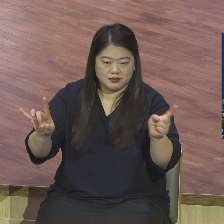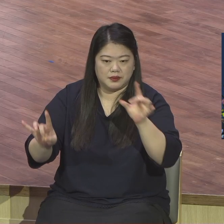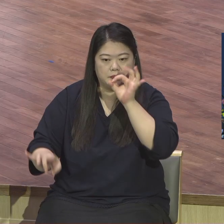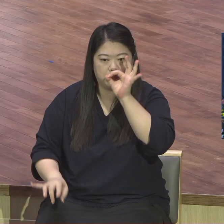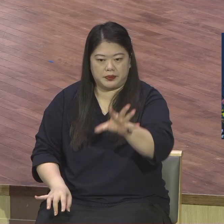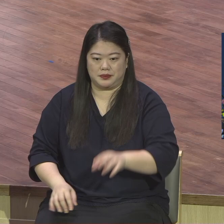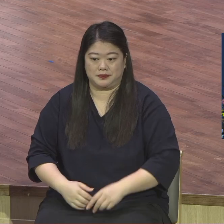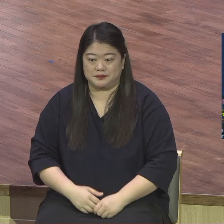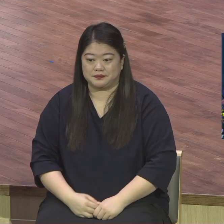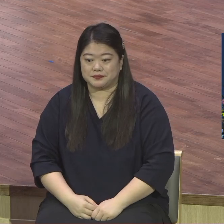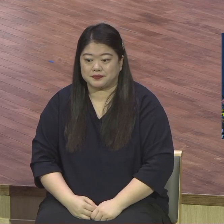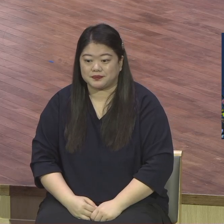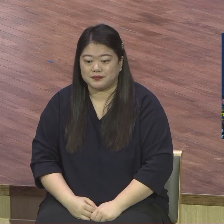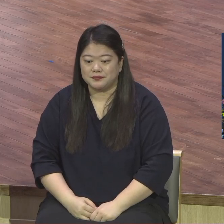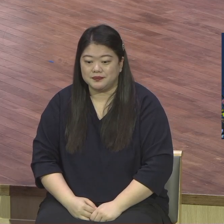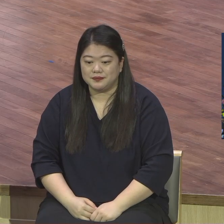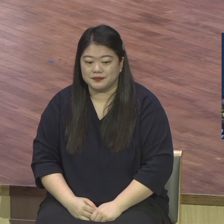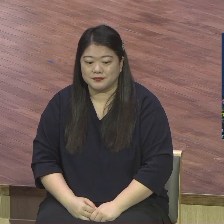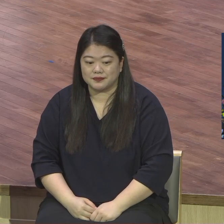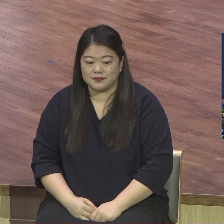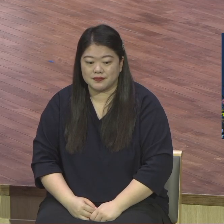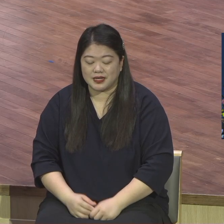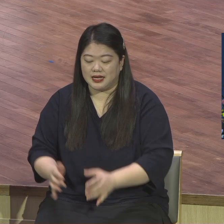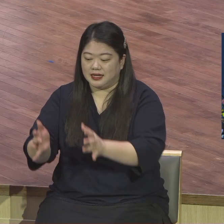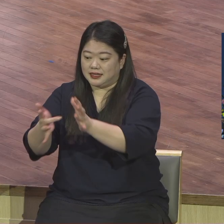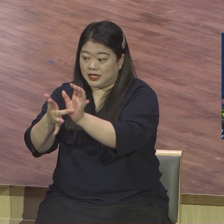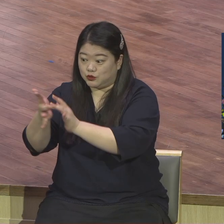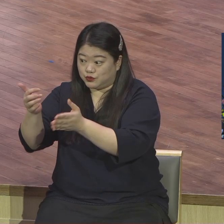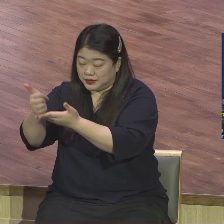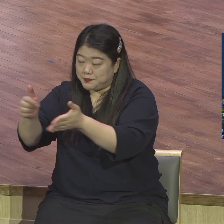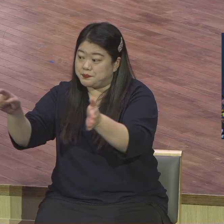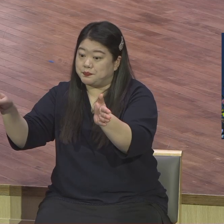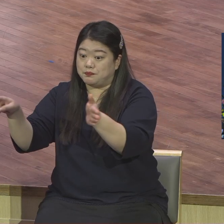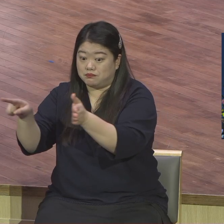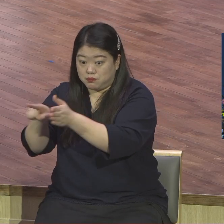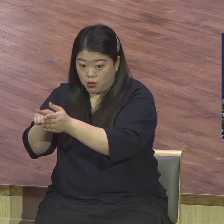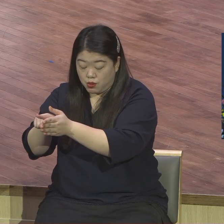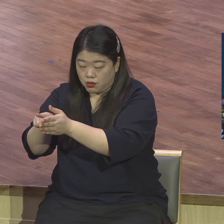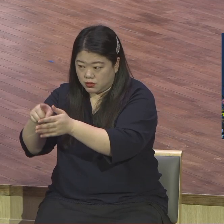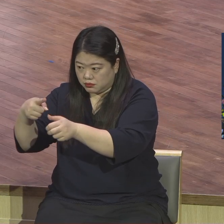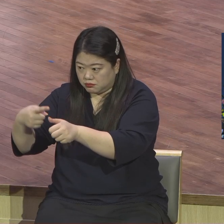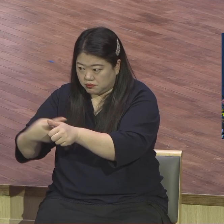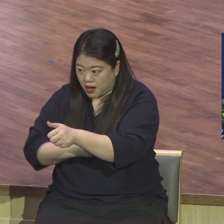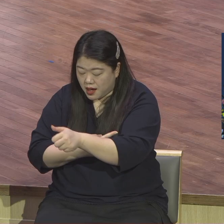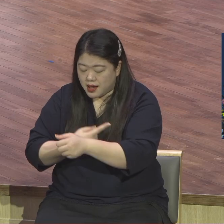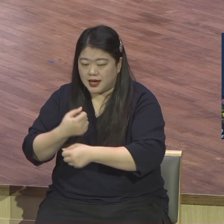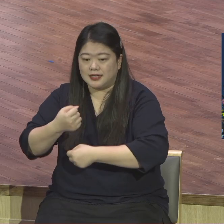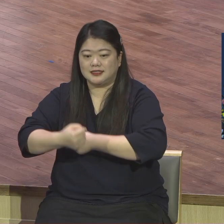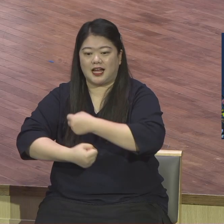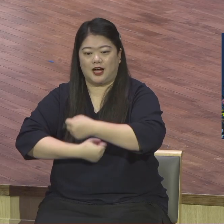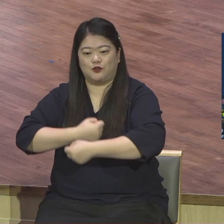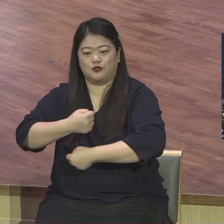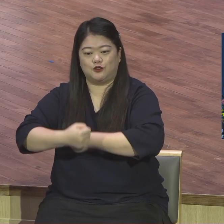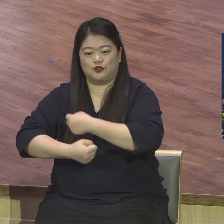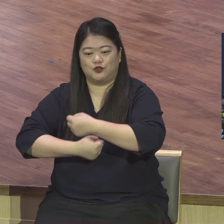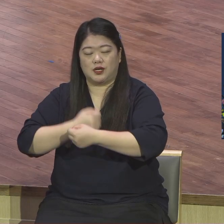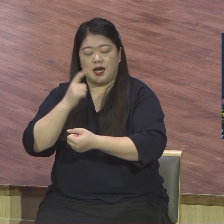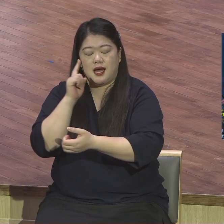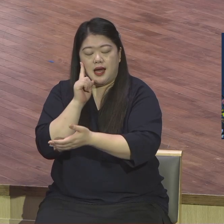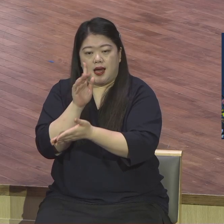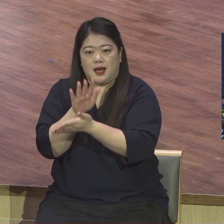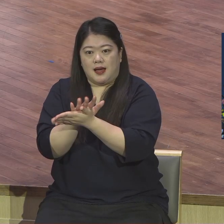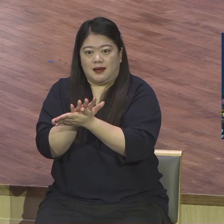영계 모든 성도들 그리스도 예수 안의 삶이 주는 참 자유, 참 해방의 이